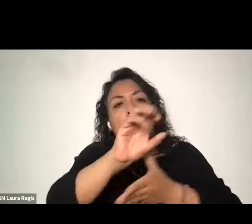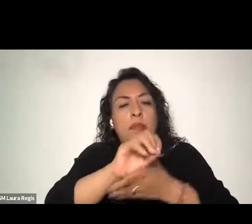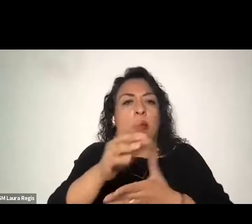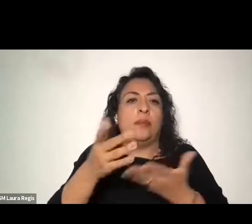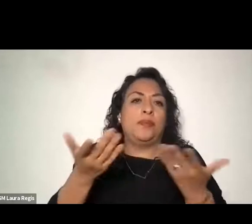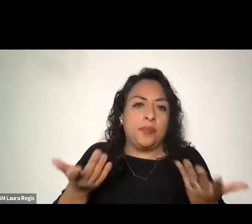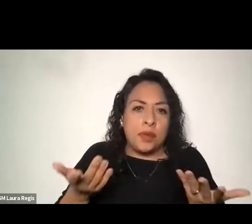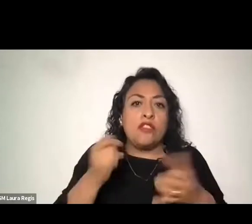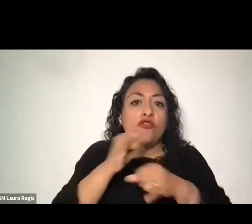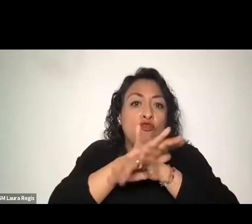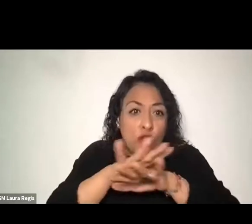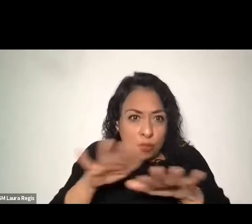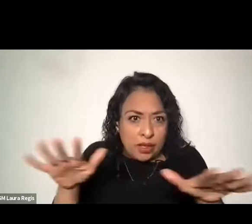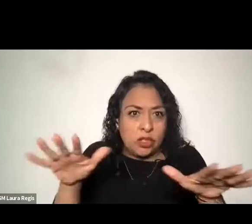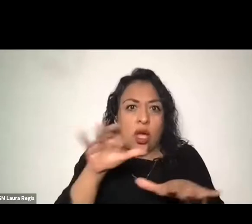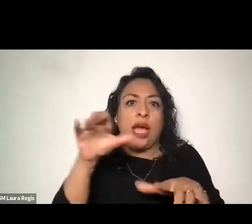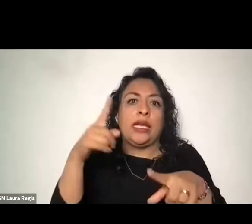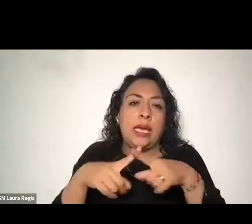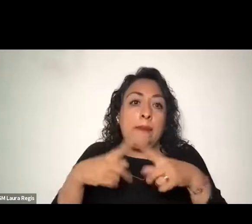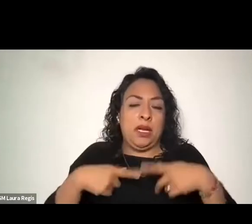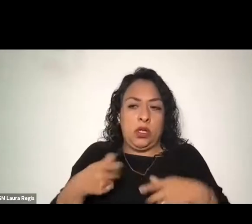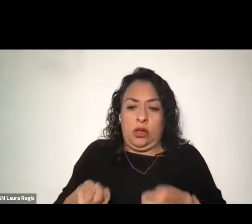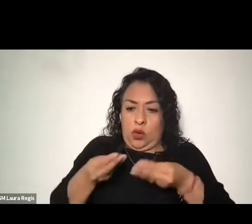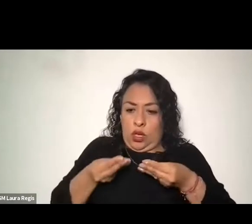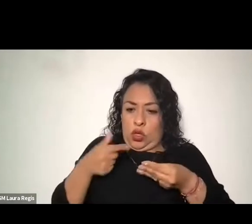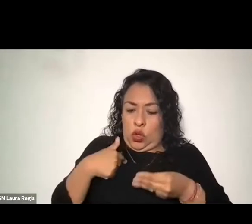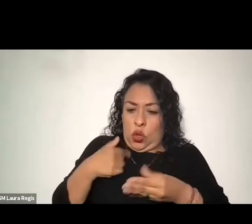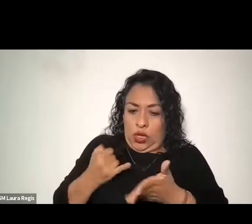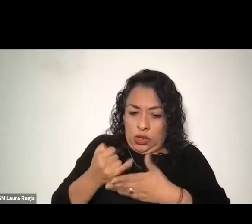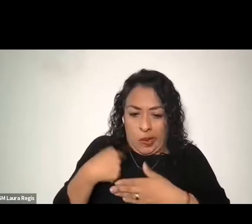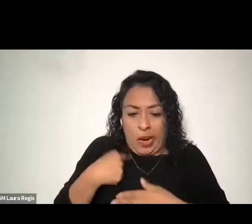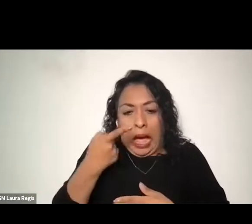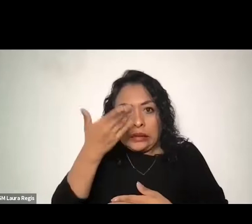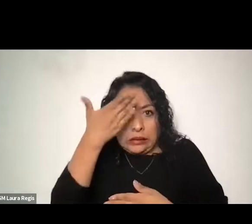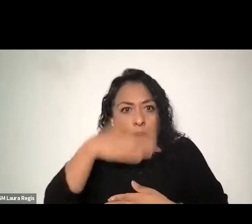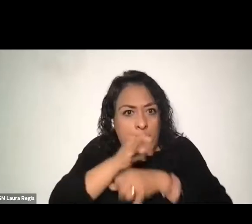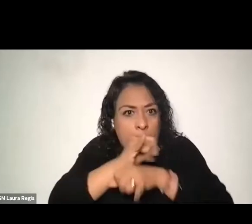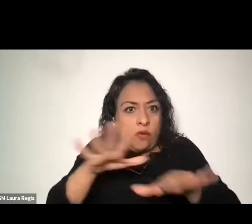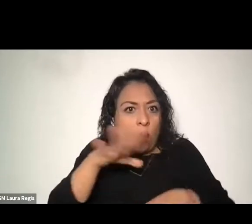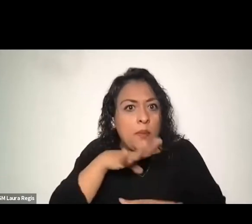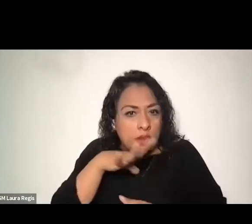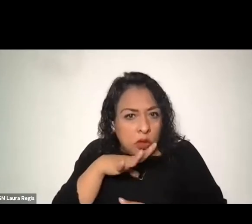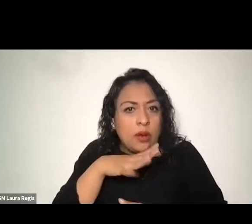la información a los tomadores de decisión, sino también podrían